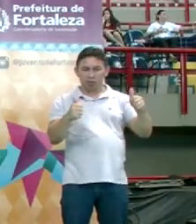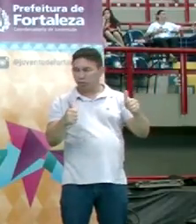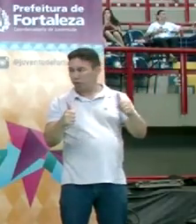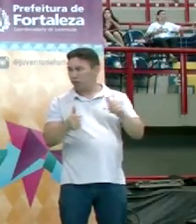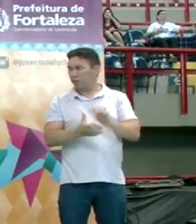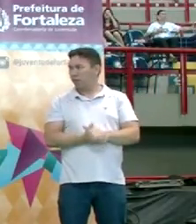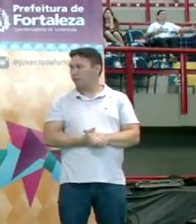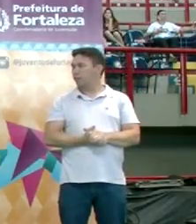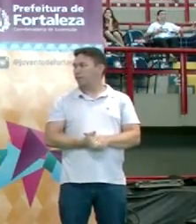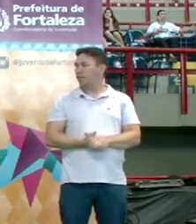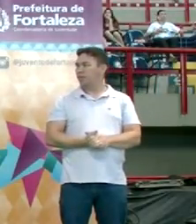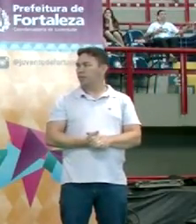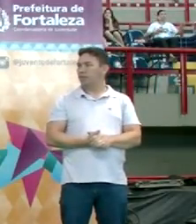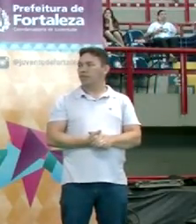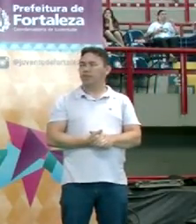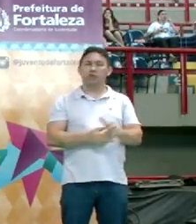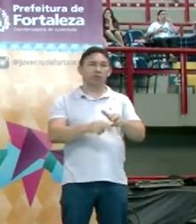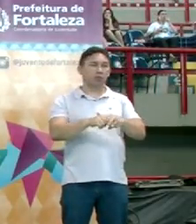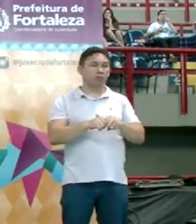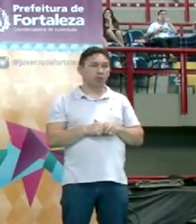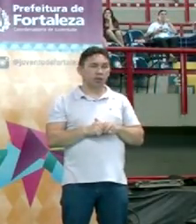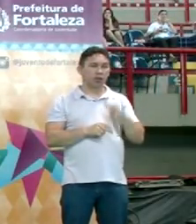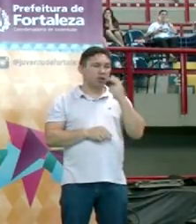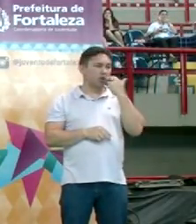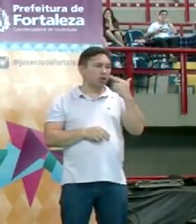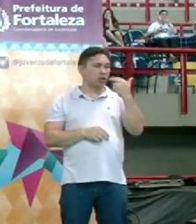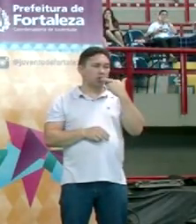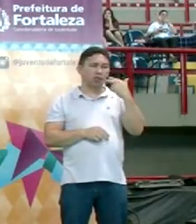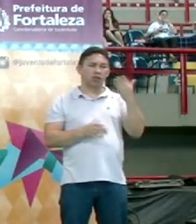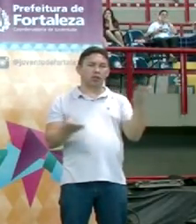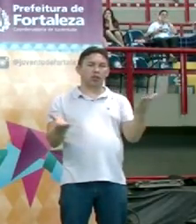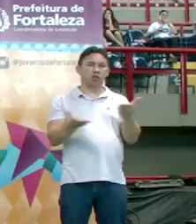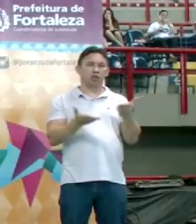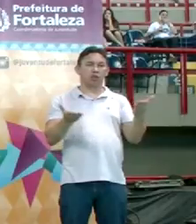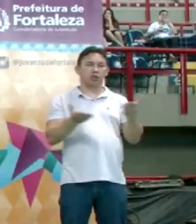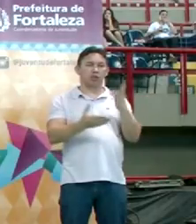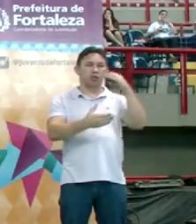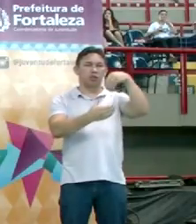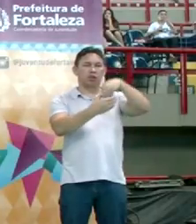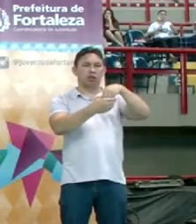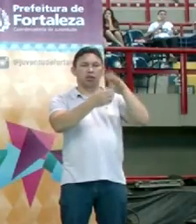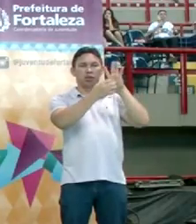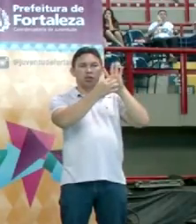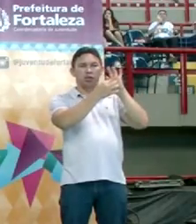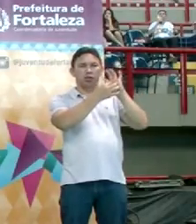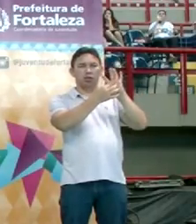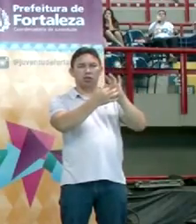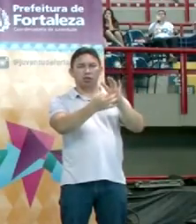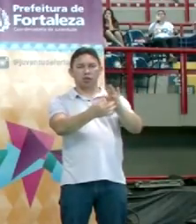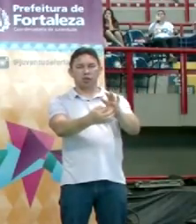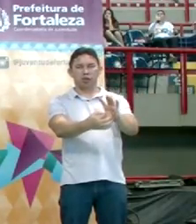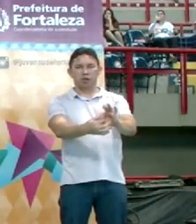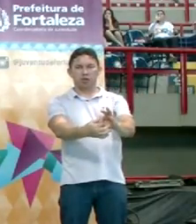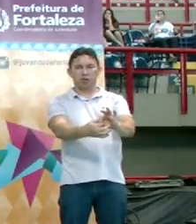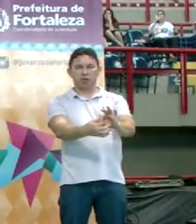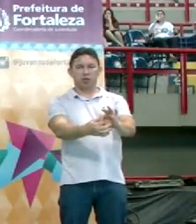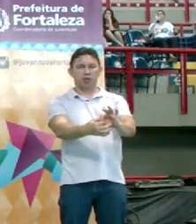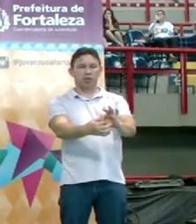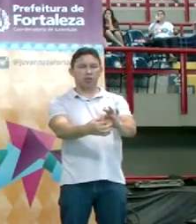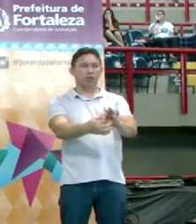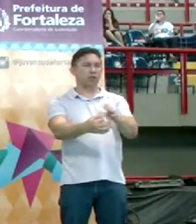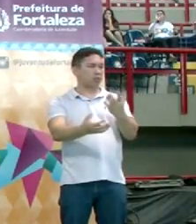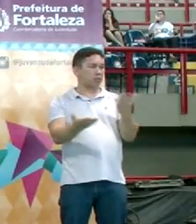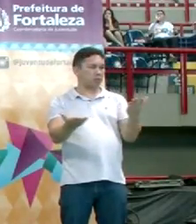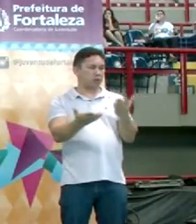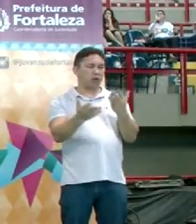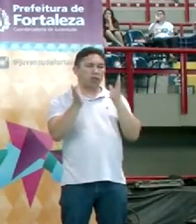Tranquilo? Bom, então é isso. A língua hoje está cada vez mais dentro de um contexto, né? E assim, no caso